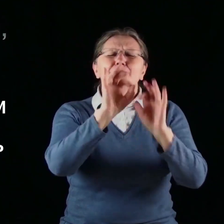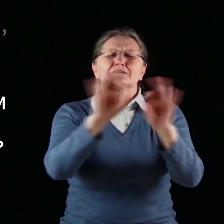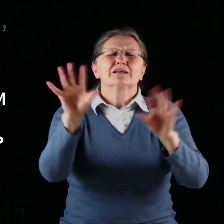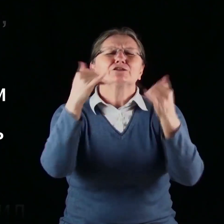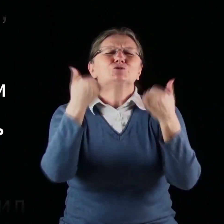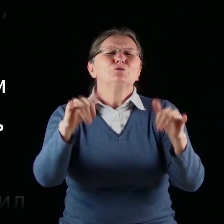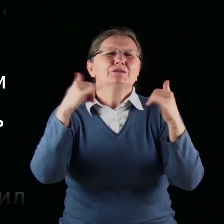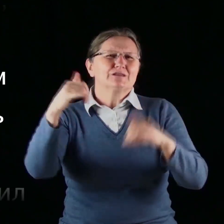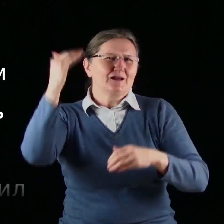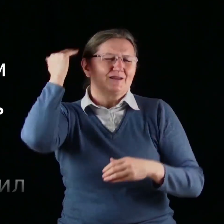чудеса Твои.